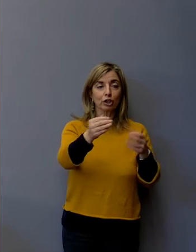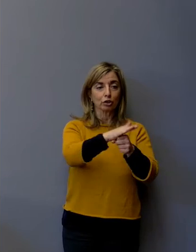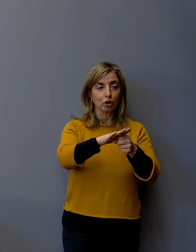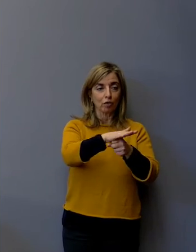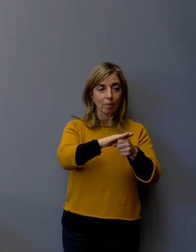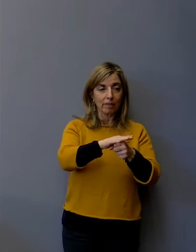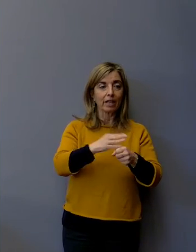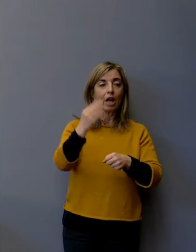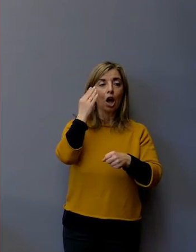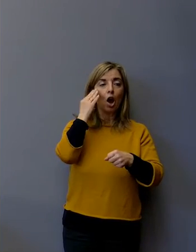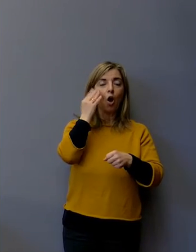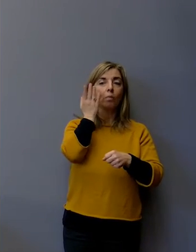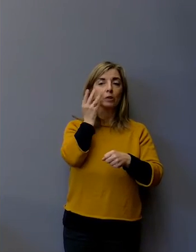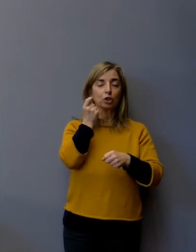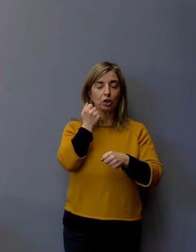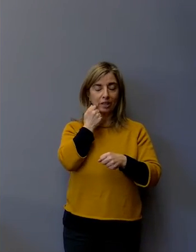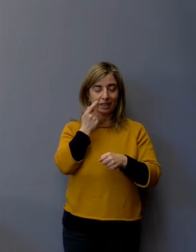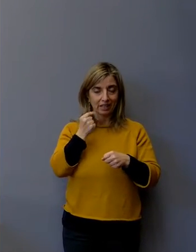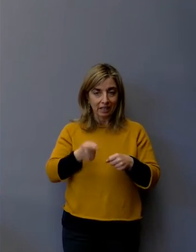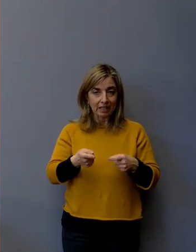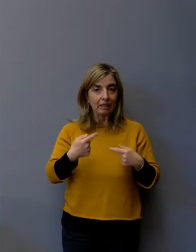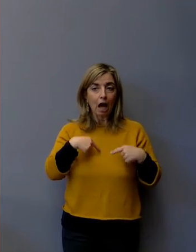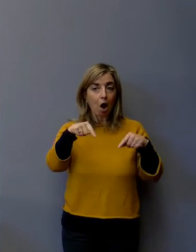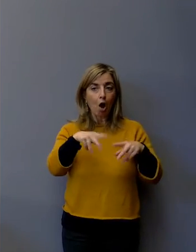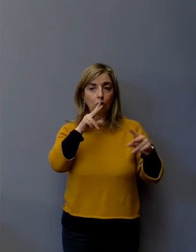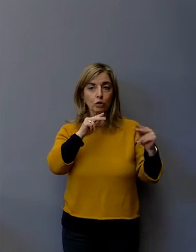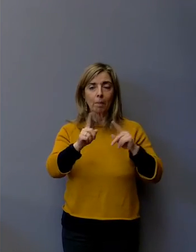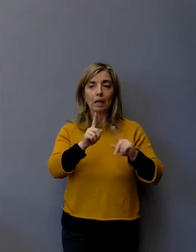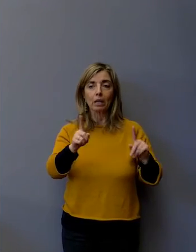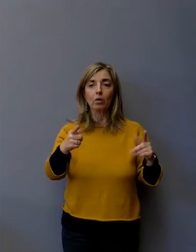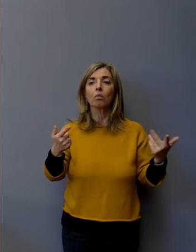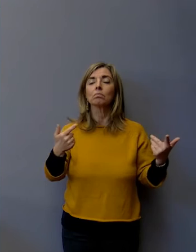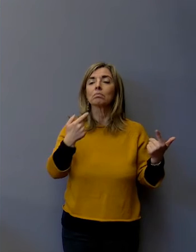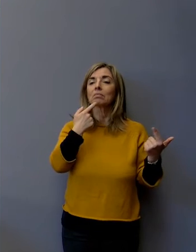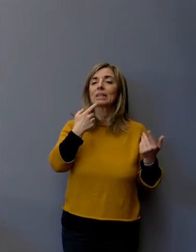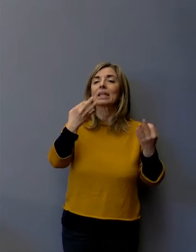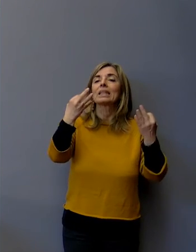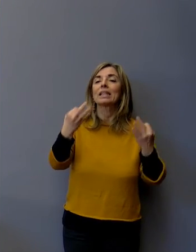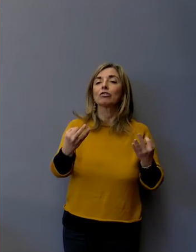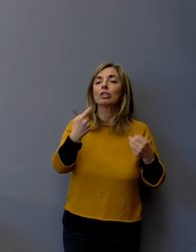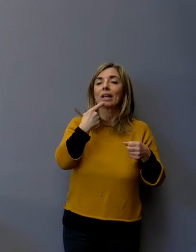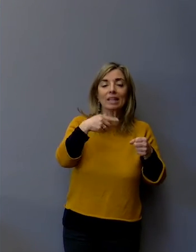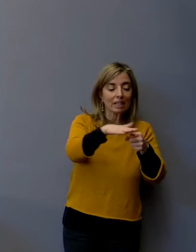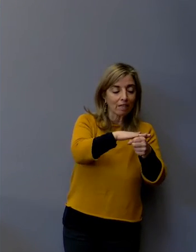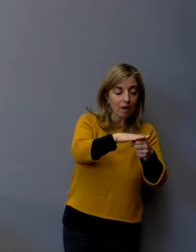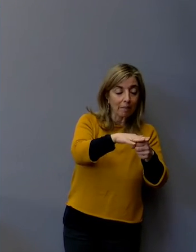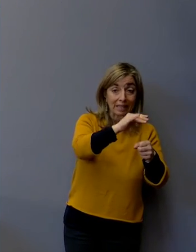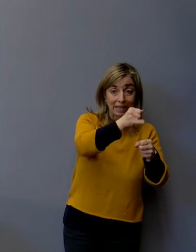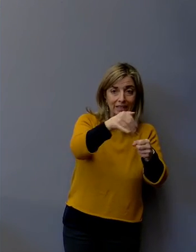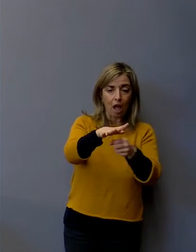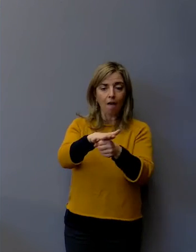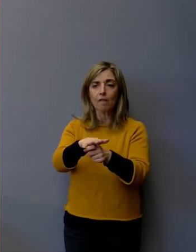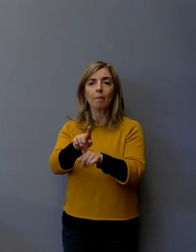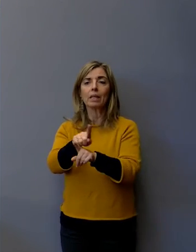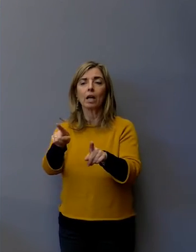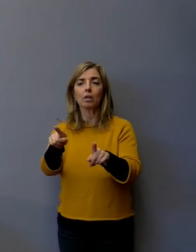chi è una famiglia e chi no per non si capisce bene in quali con quale criterio però vedevamo di superare quello ma non lo